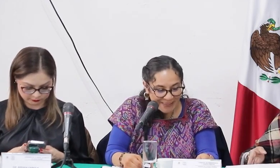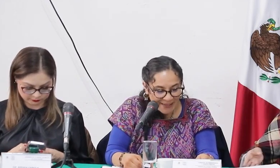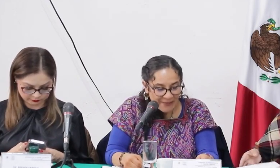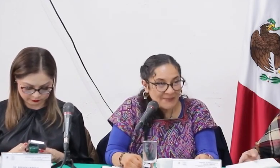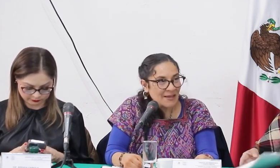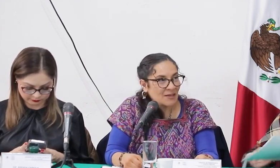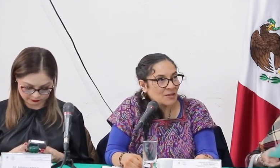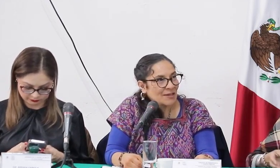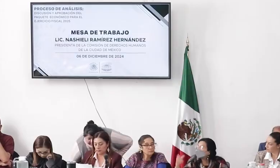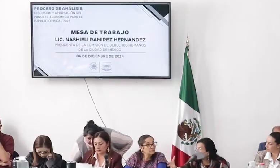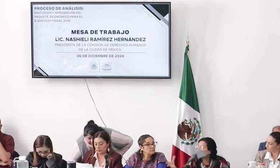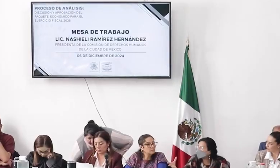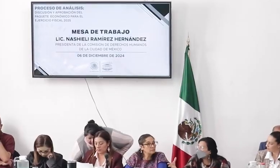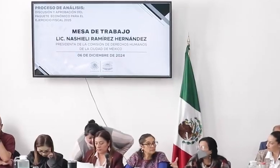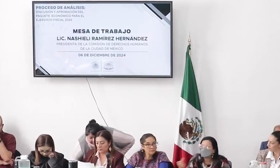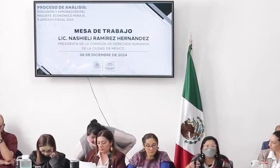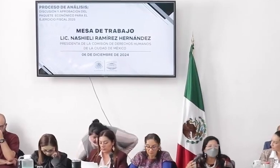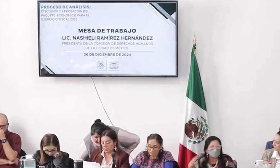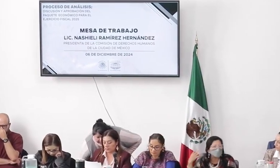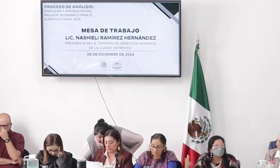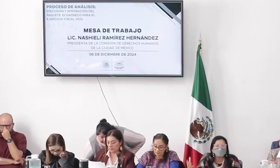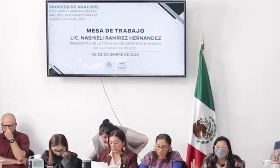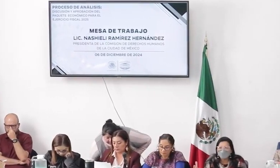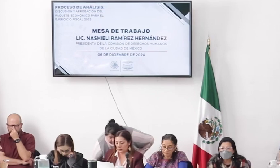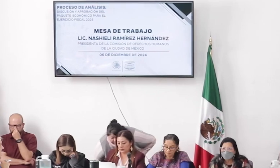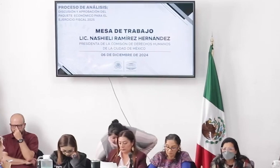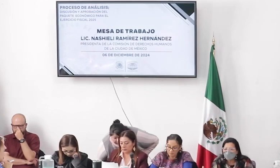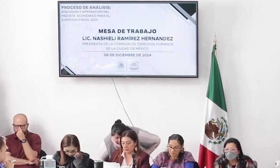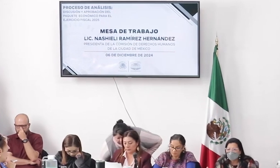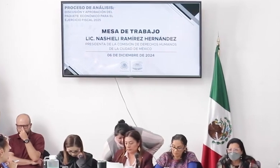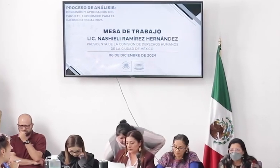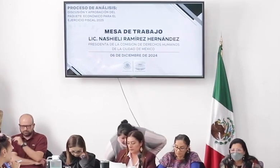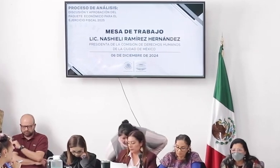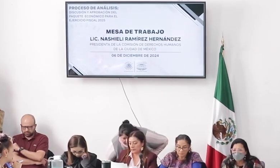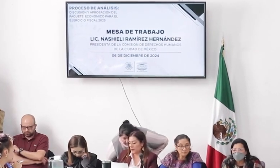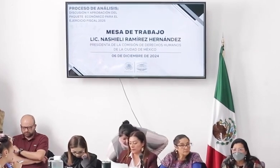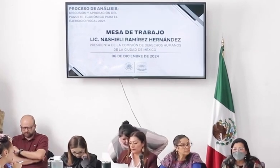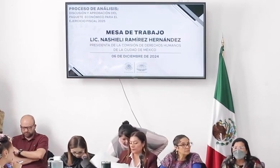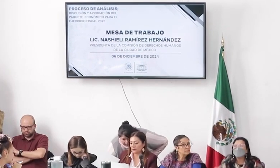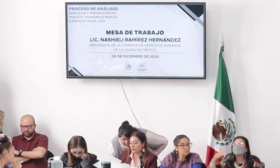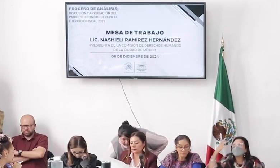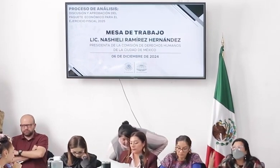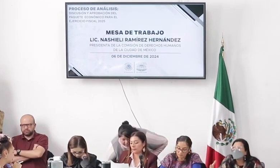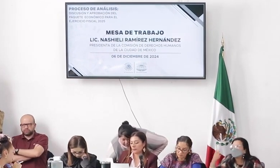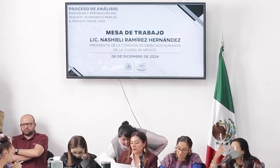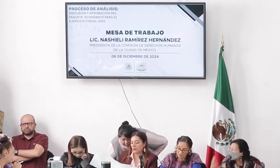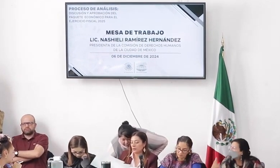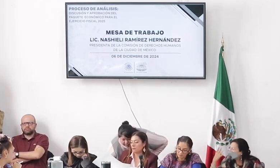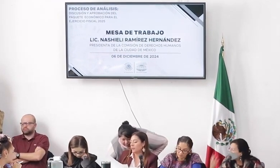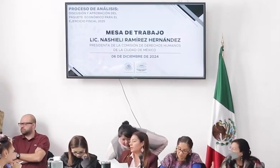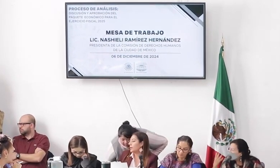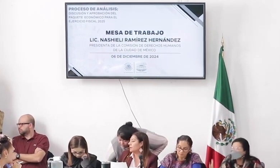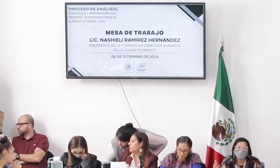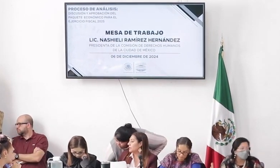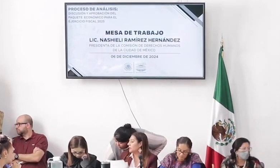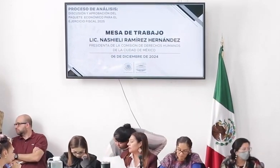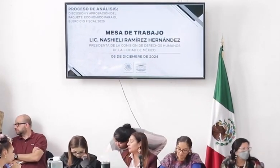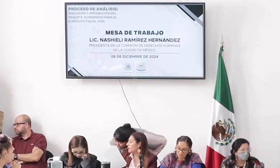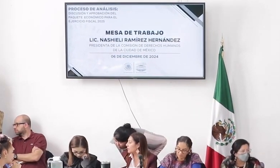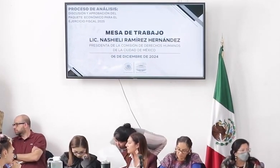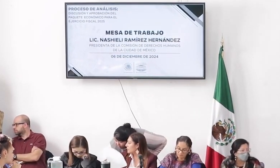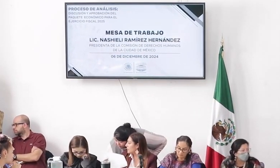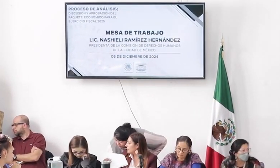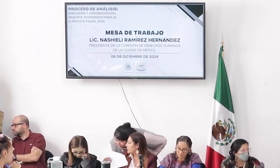su presencia. Al hacer uso de la palabra, la presidenta de la Comisión de Derechos Humanos de la Ciudad de México solicitó